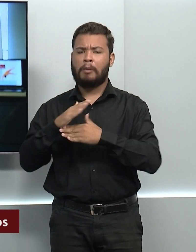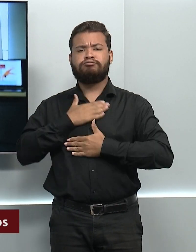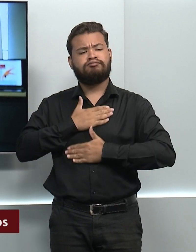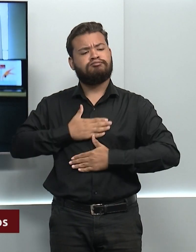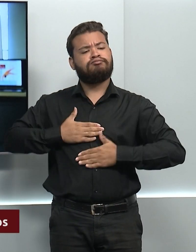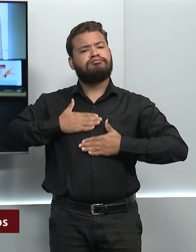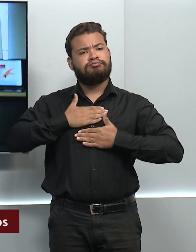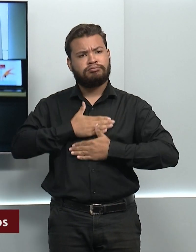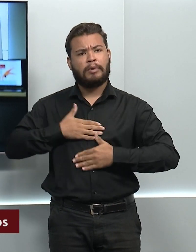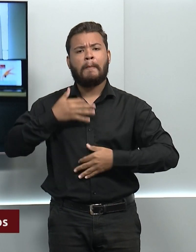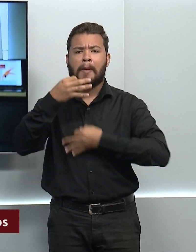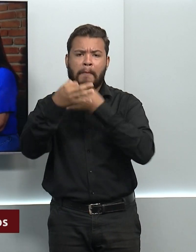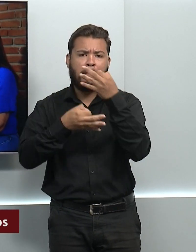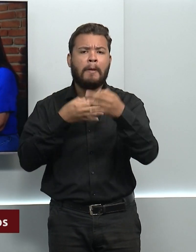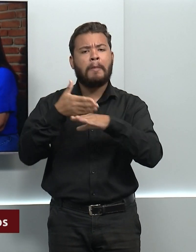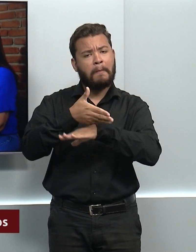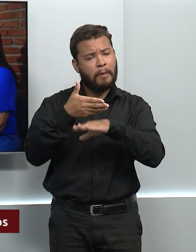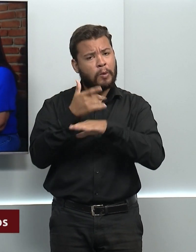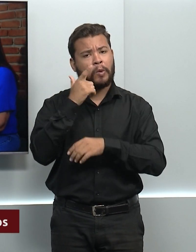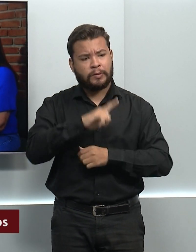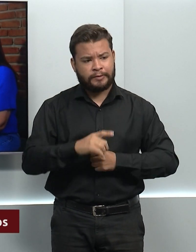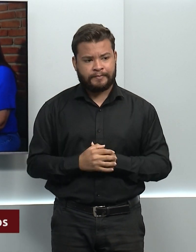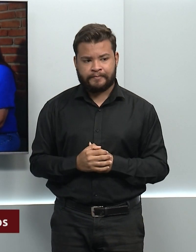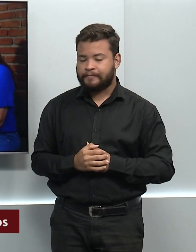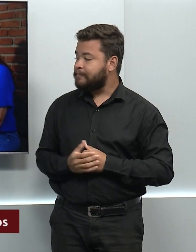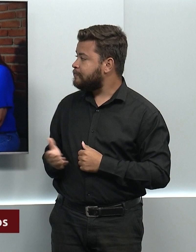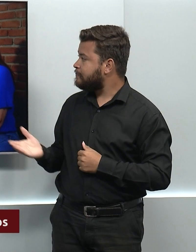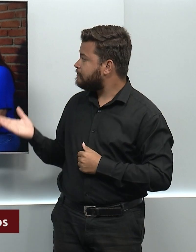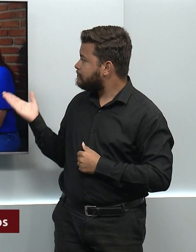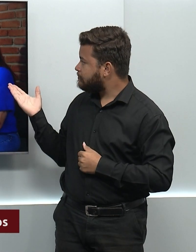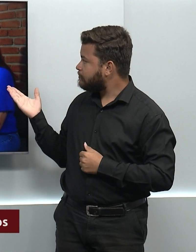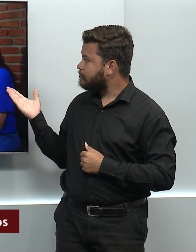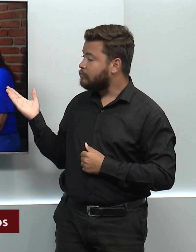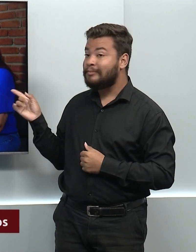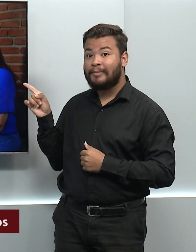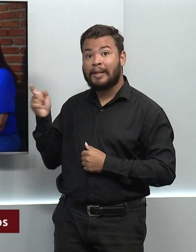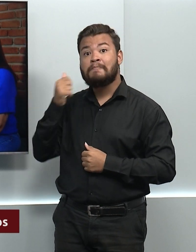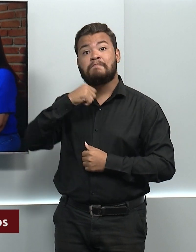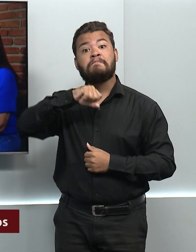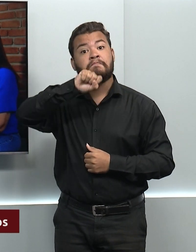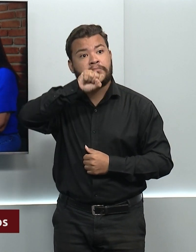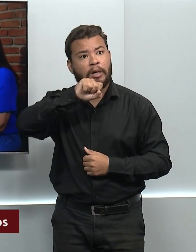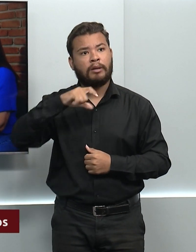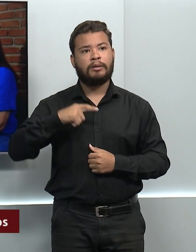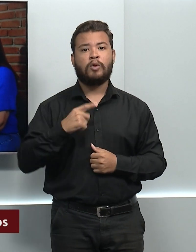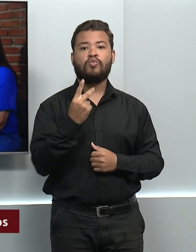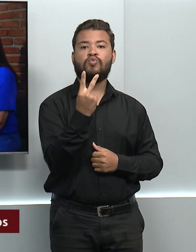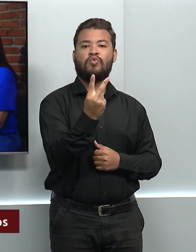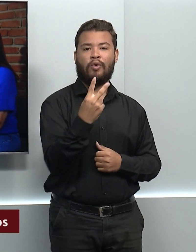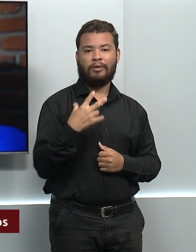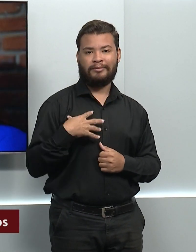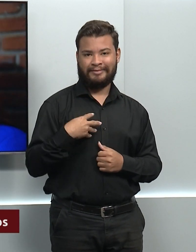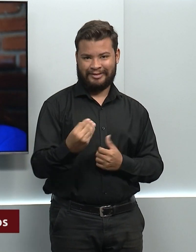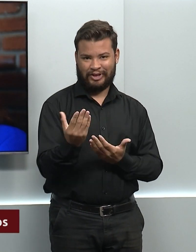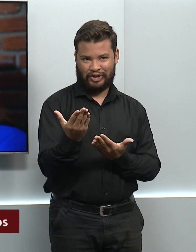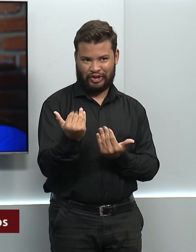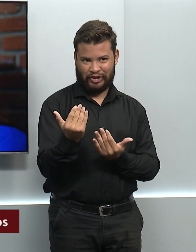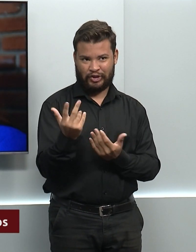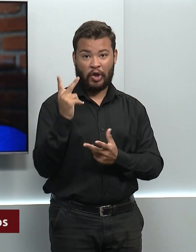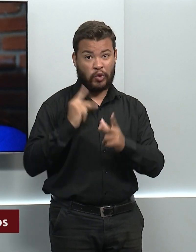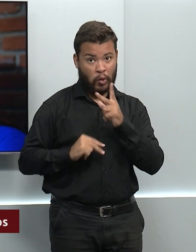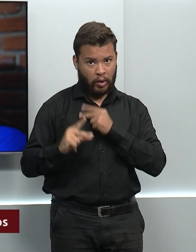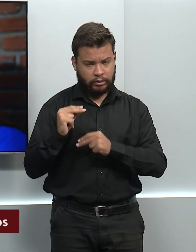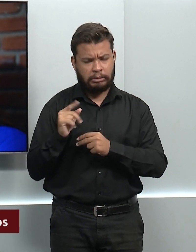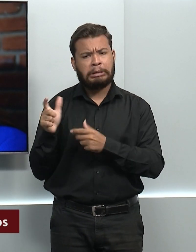nos encontros que a gente tem. Márcia Souza é mãe de 2 adolescentes e já participou do grupo. Ela afirma que uma